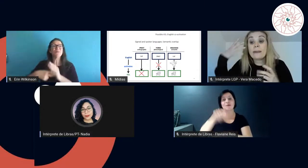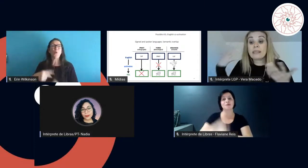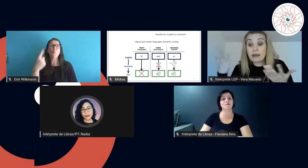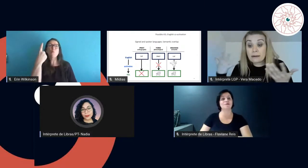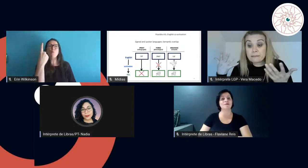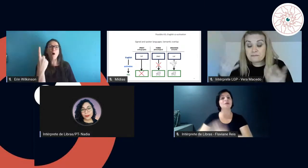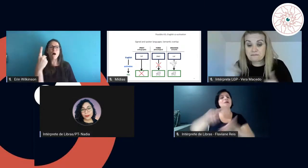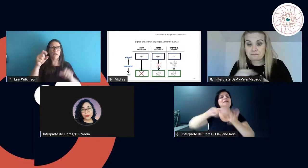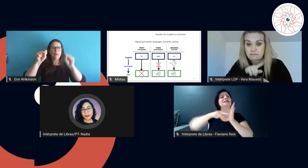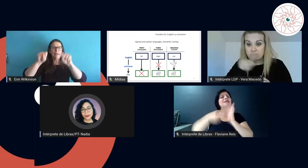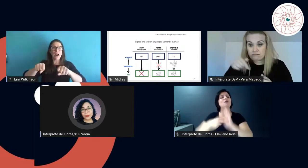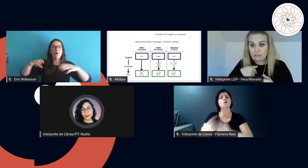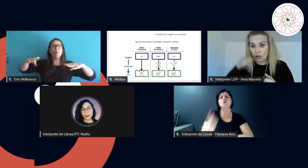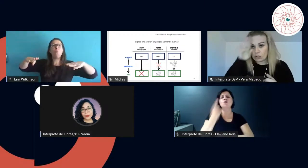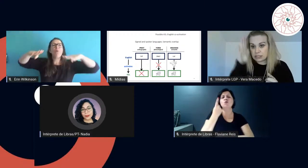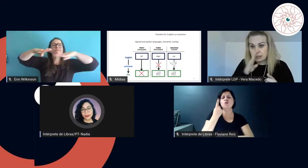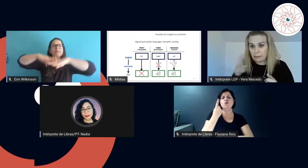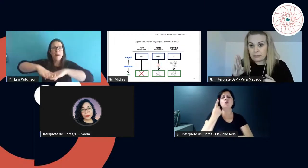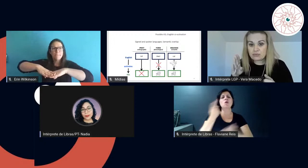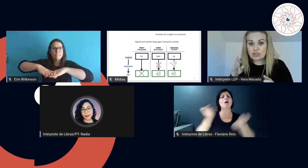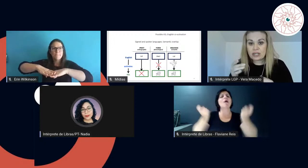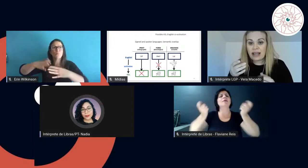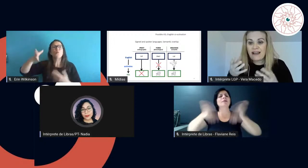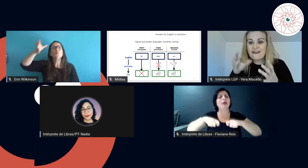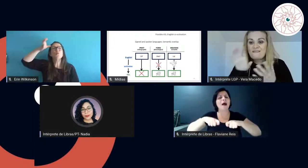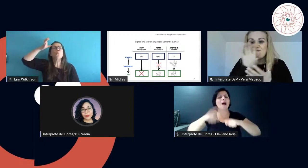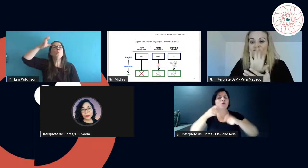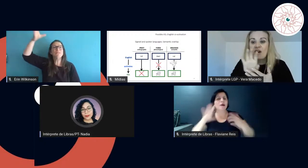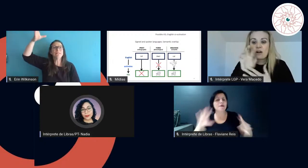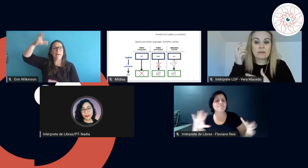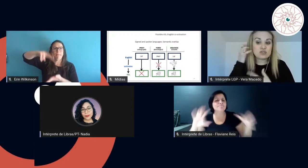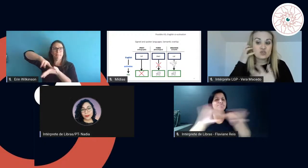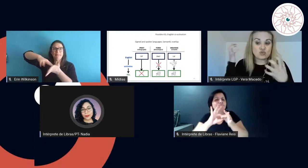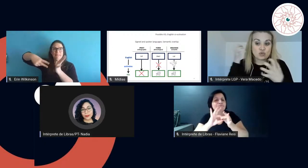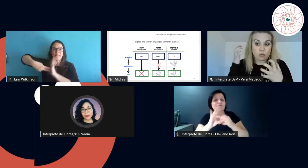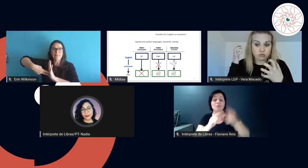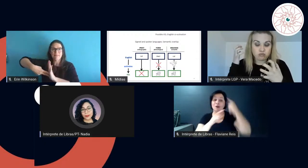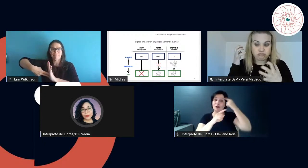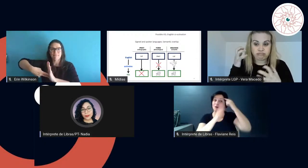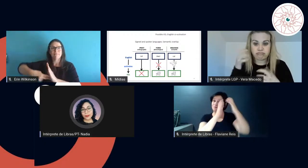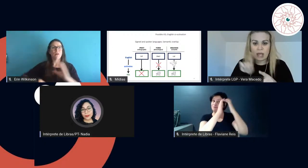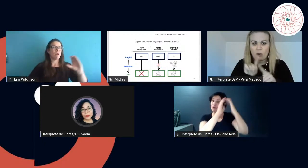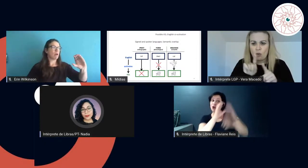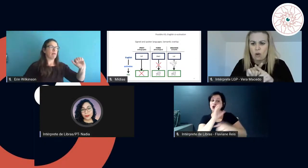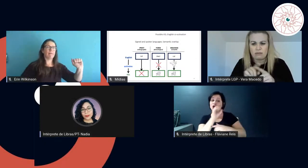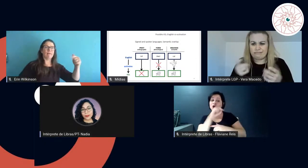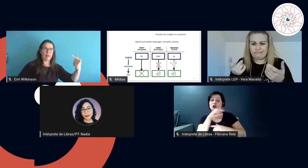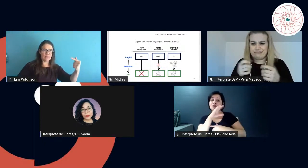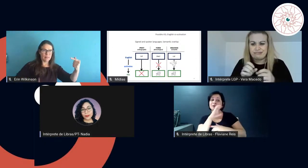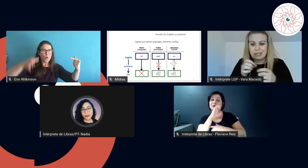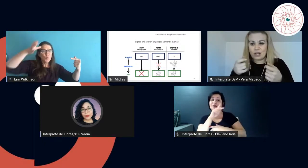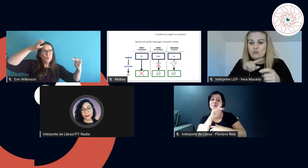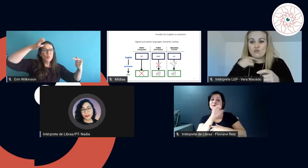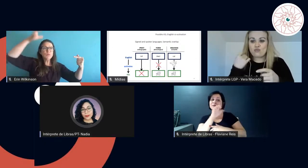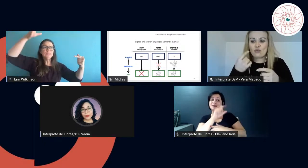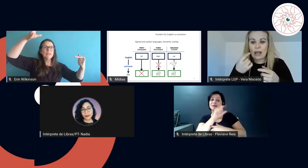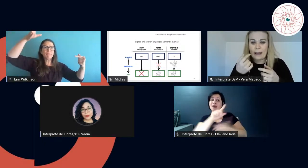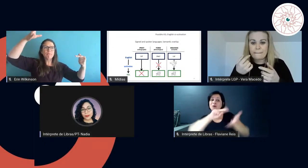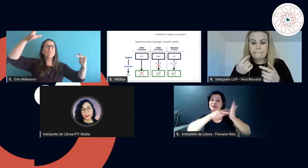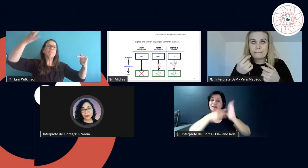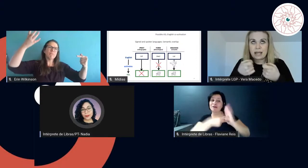Nós sabemos que a forma fonológica, o som, ele é incompatível com as